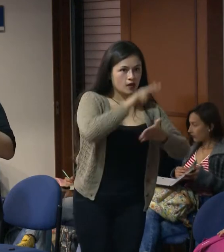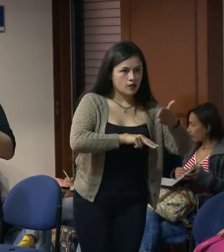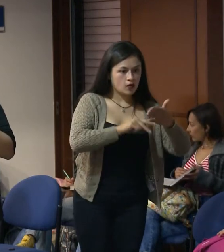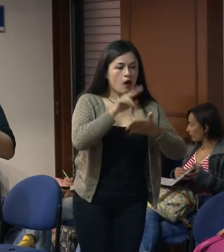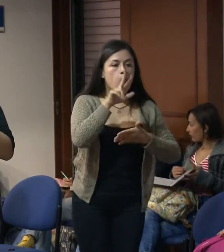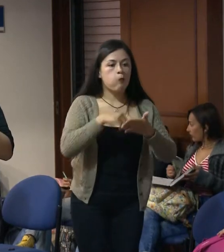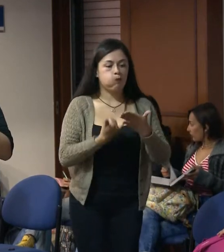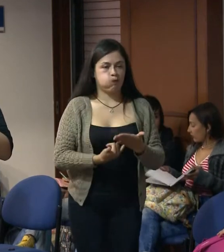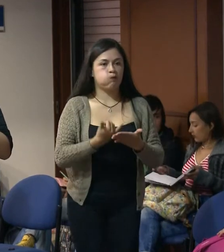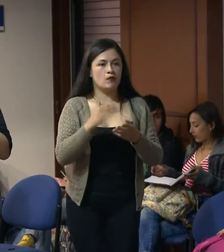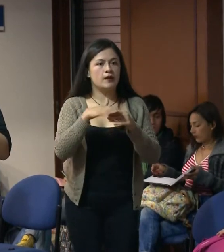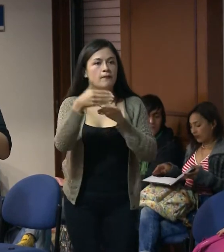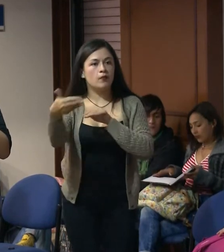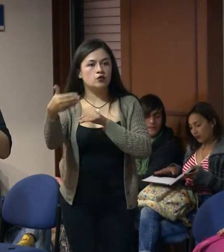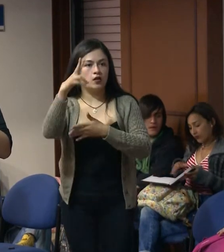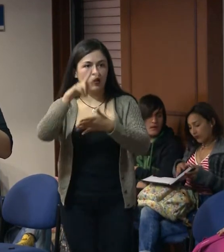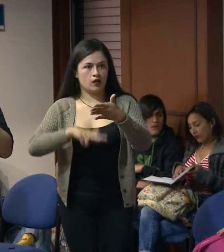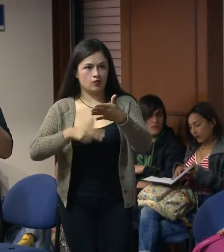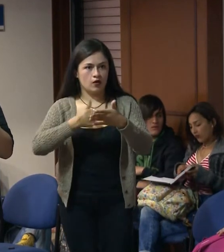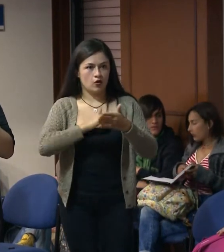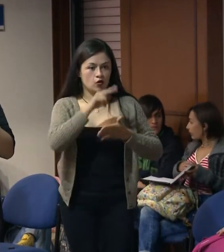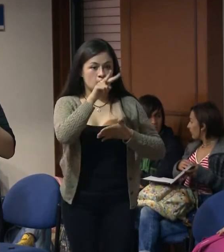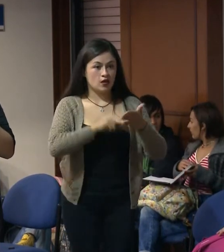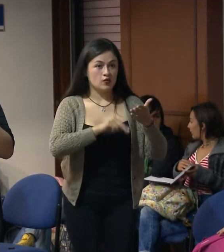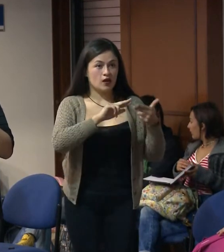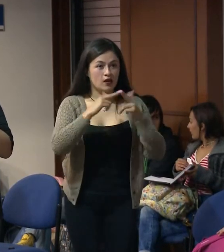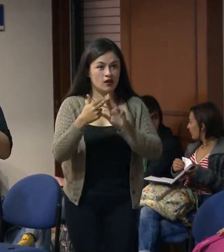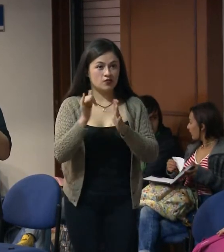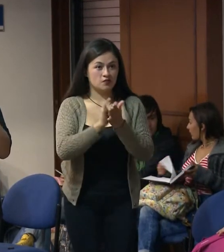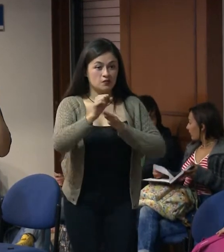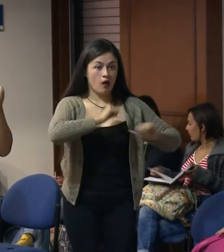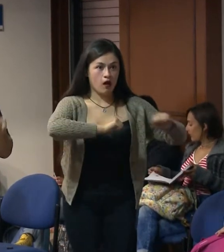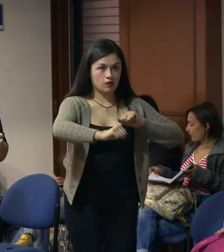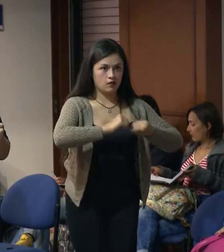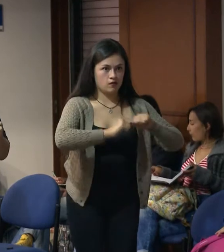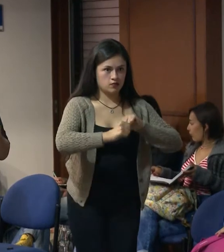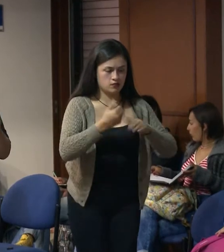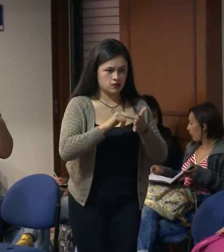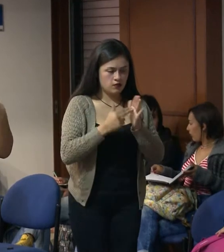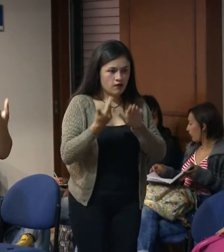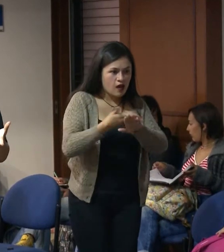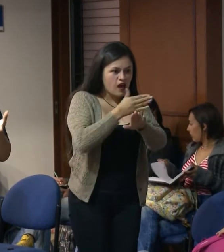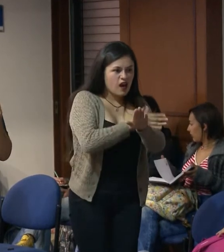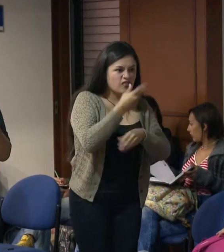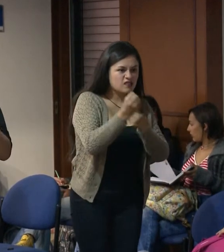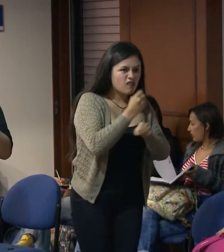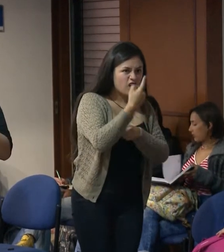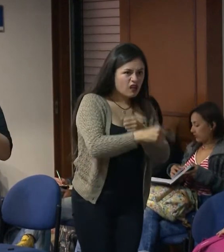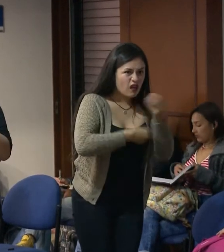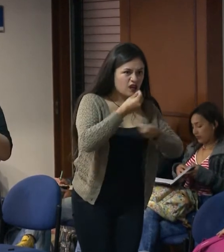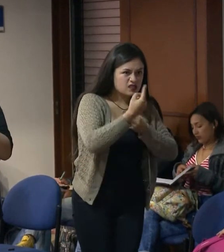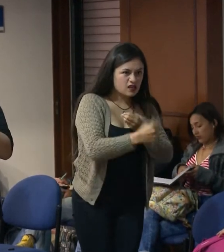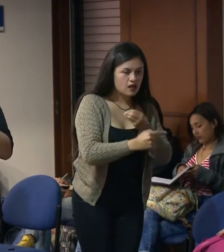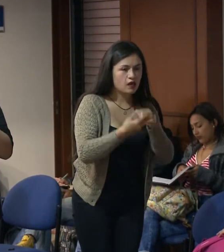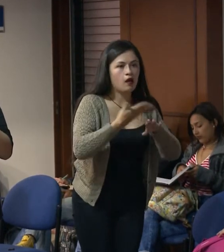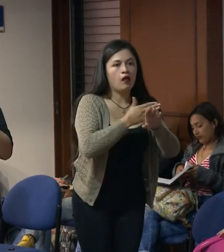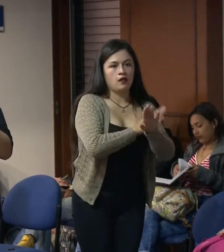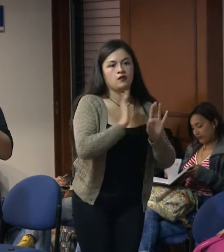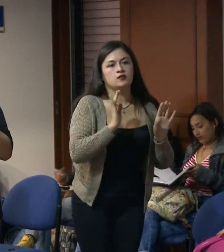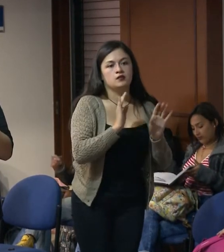la prelectura la relacionamos con la activación, que es donde hacemos la anticipación a lo que se va a hacer.